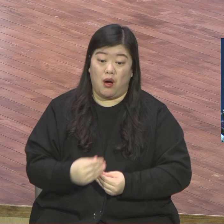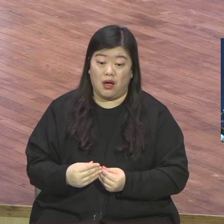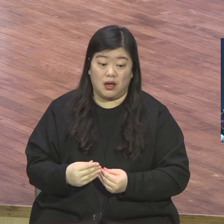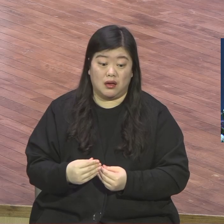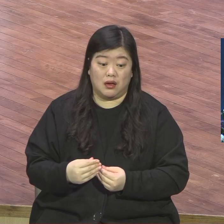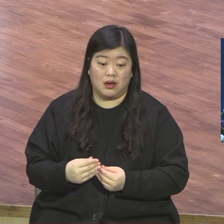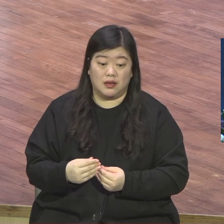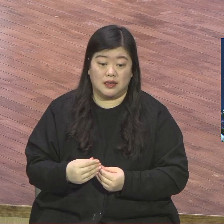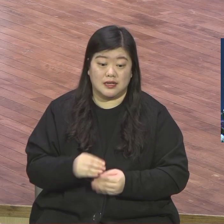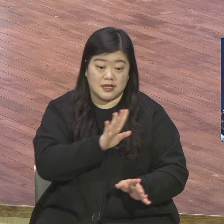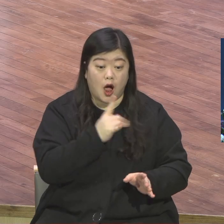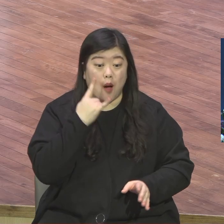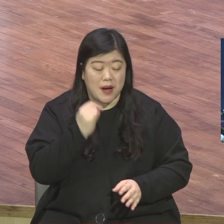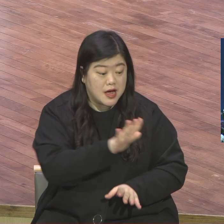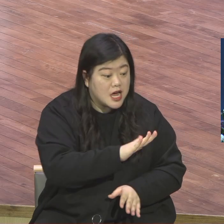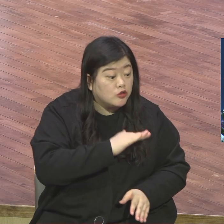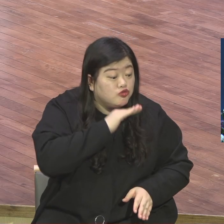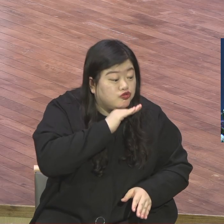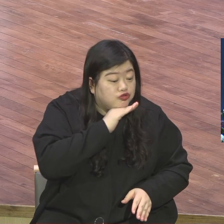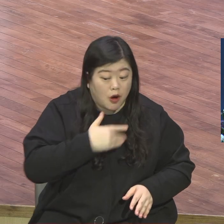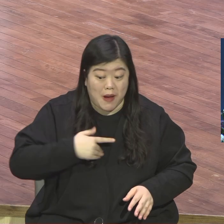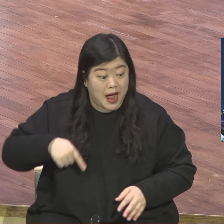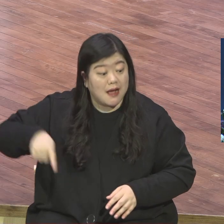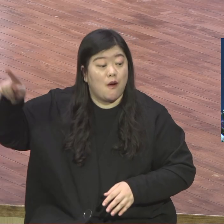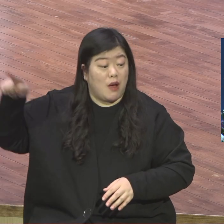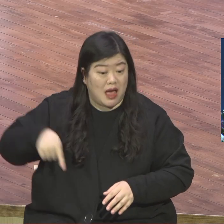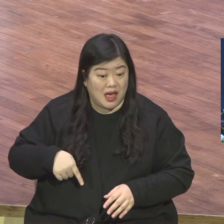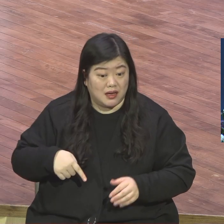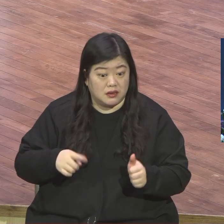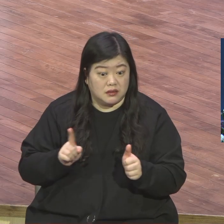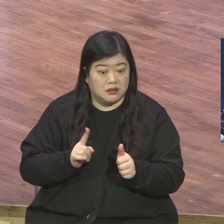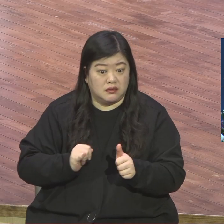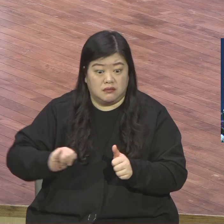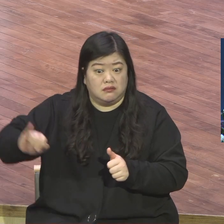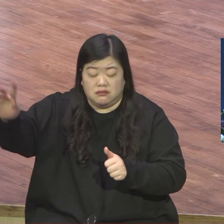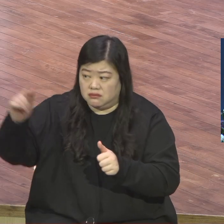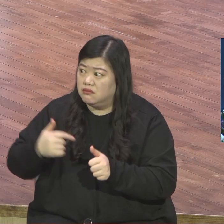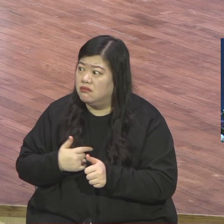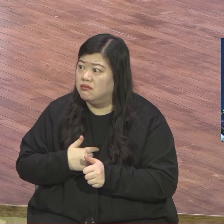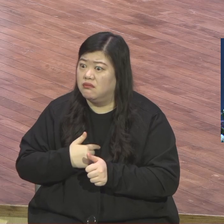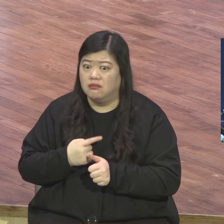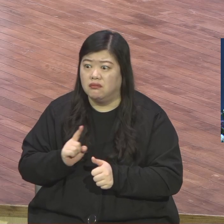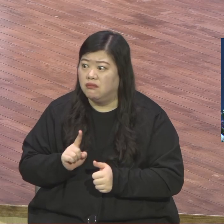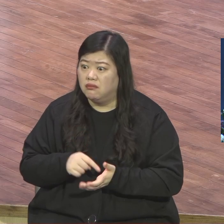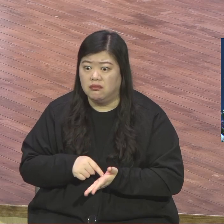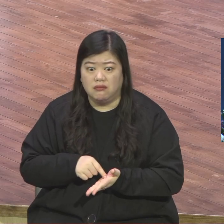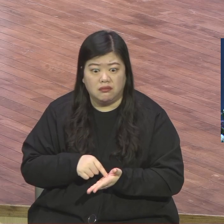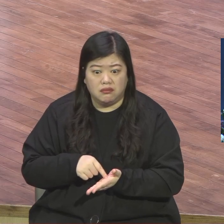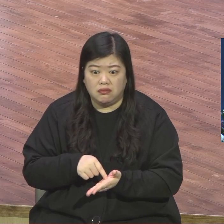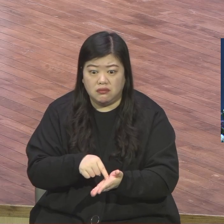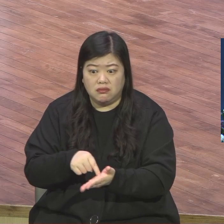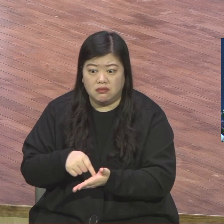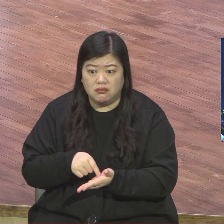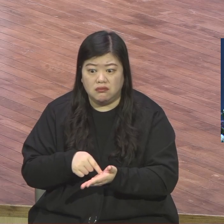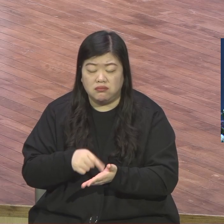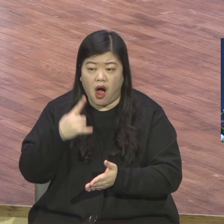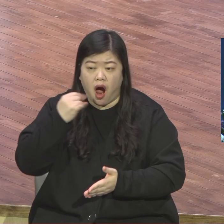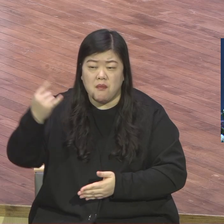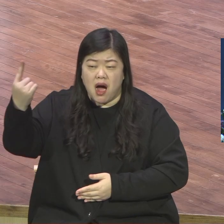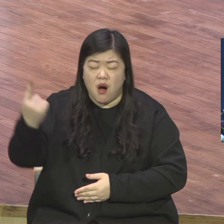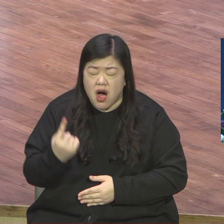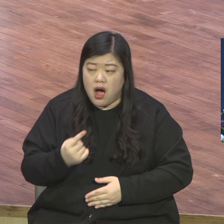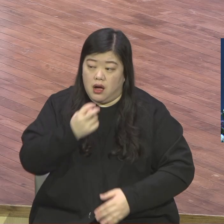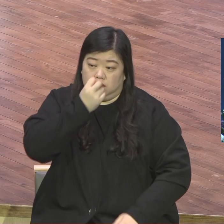인간은요 다른 고집할 거 없어요. 따지지도 마세요. 따질 IQ도 안 돼요. 전능자가